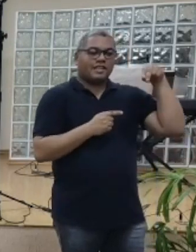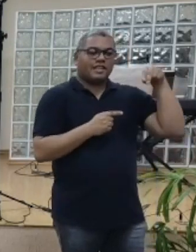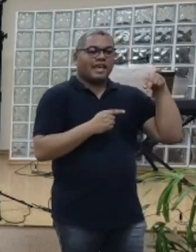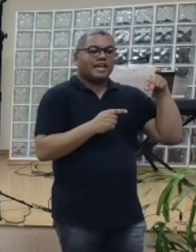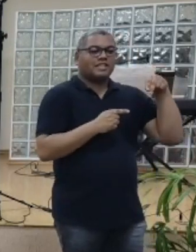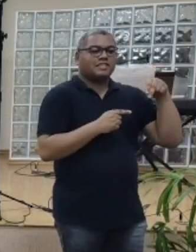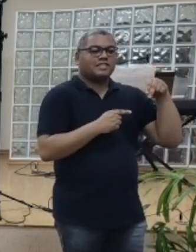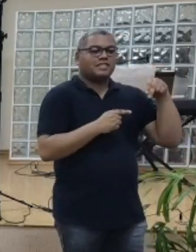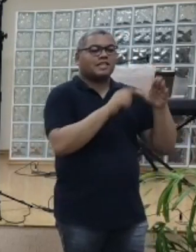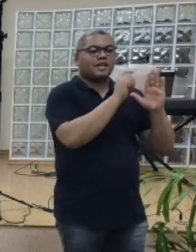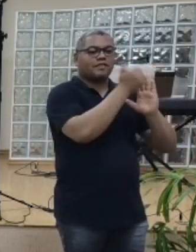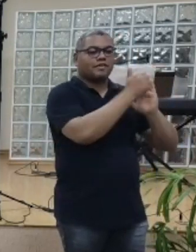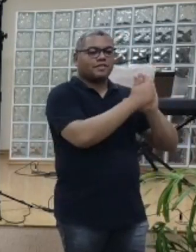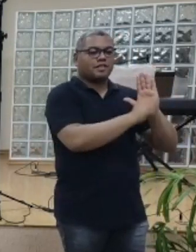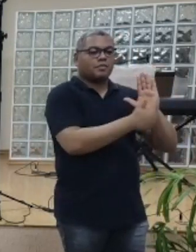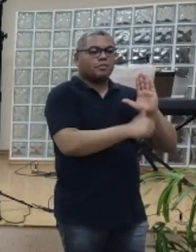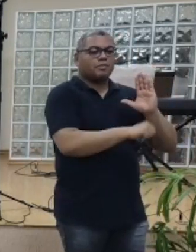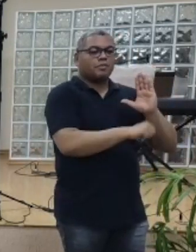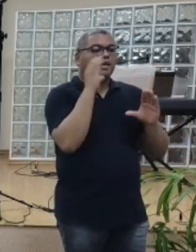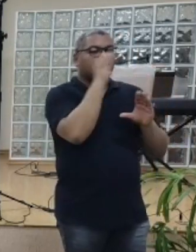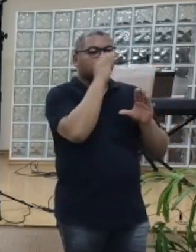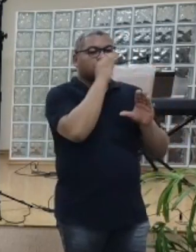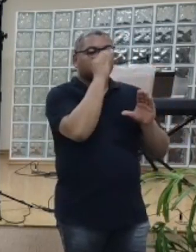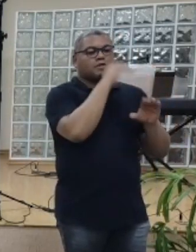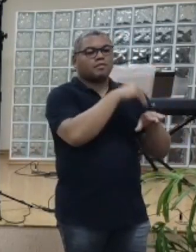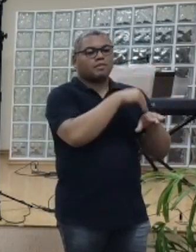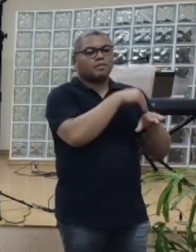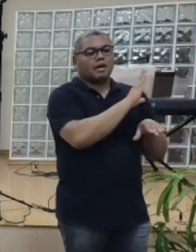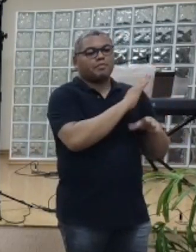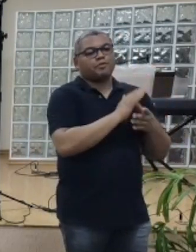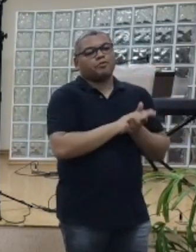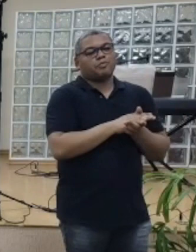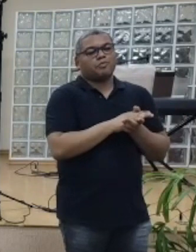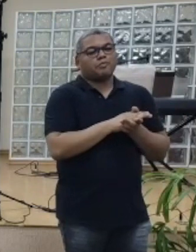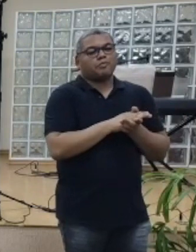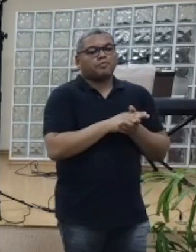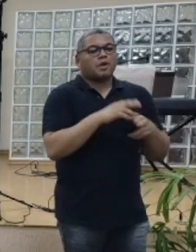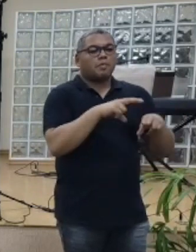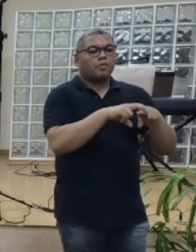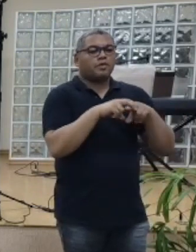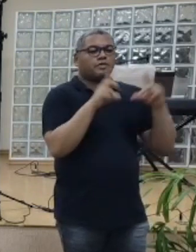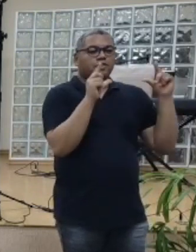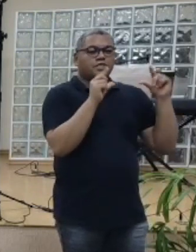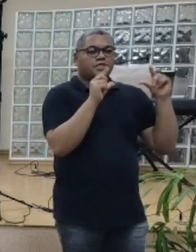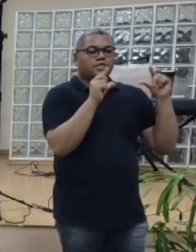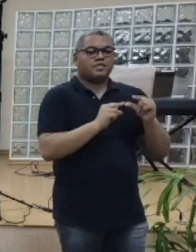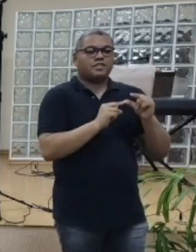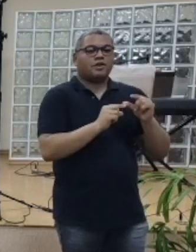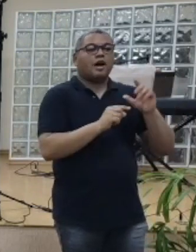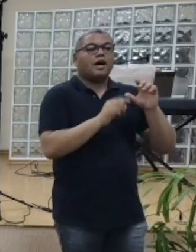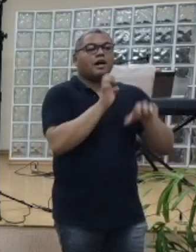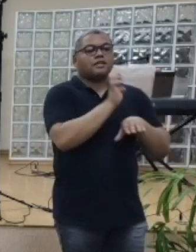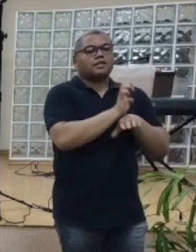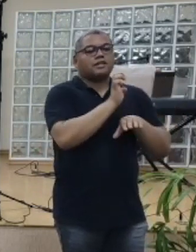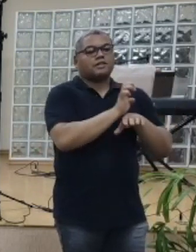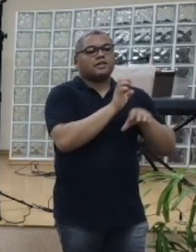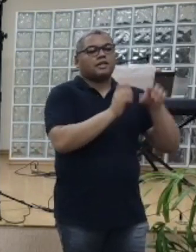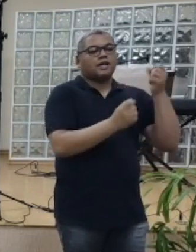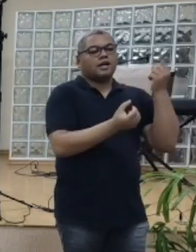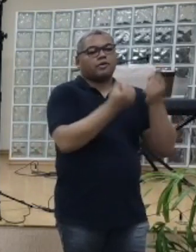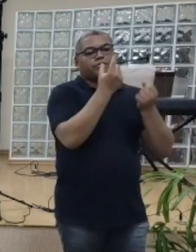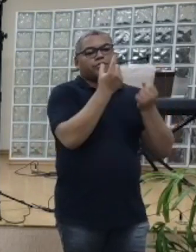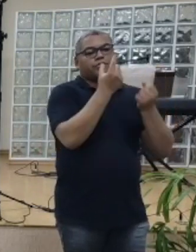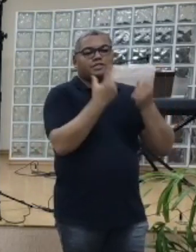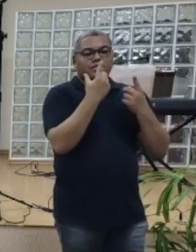Foram dias bons, mas nós tentamos chegar semana passada e vir para a igreja, mas foi impossível.